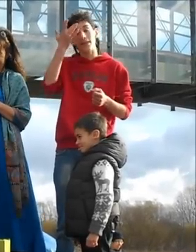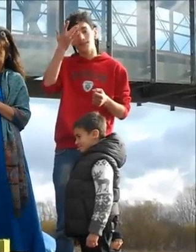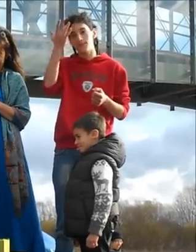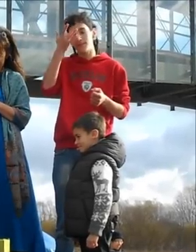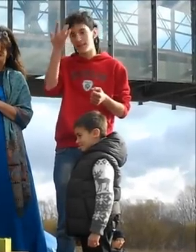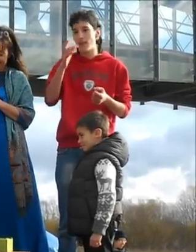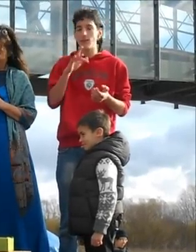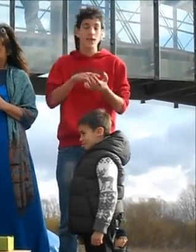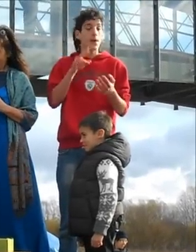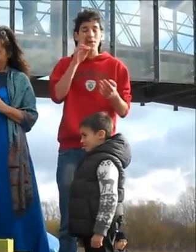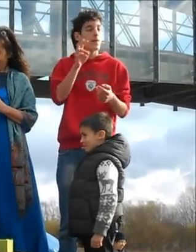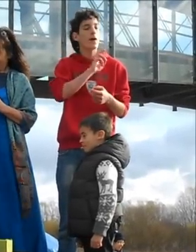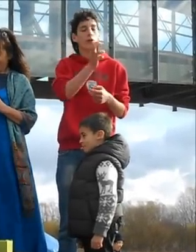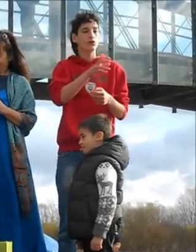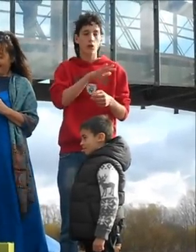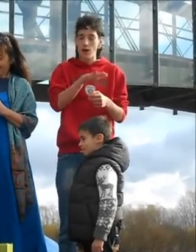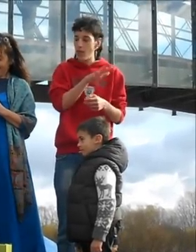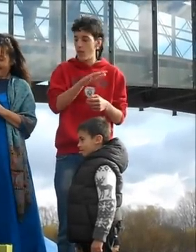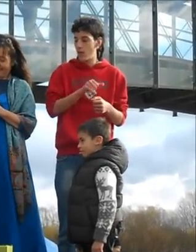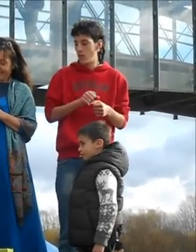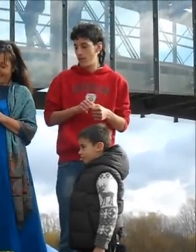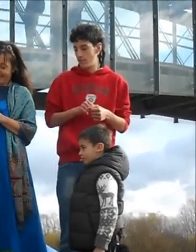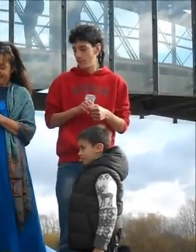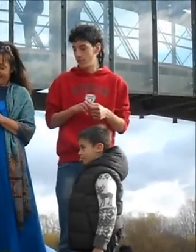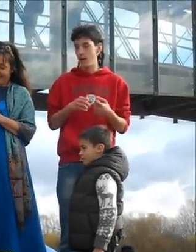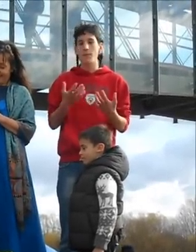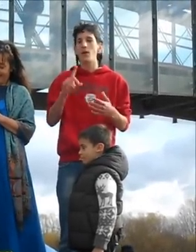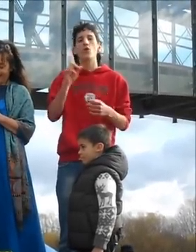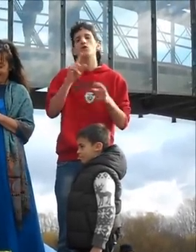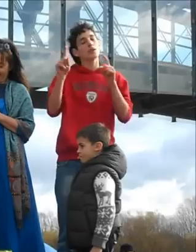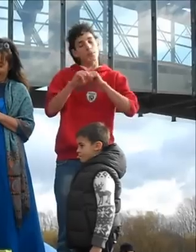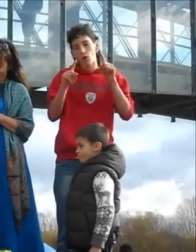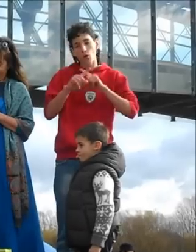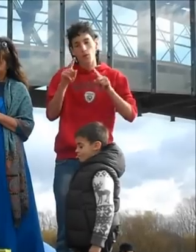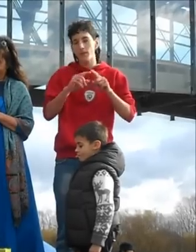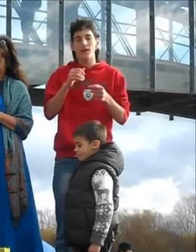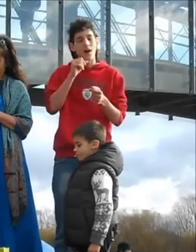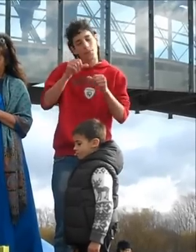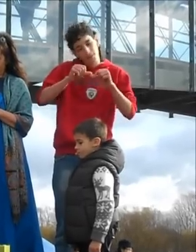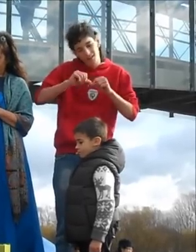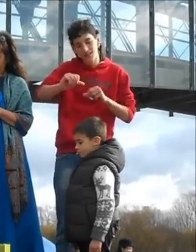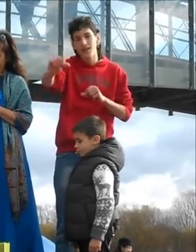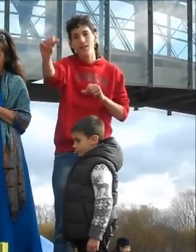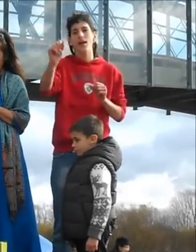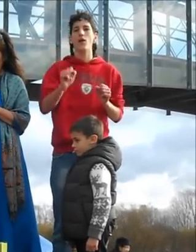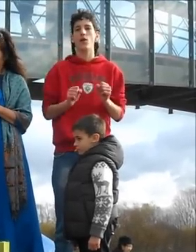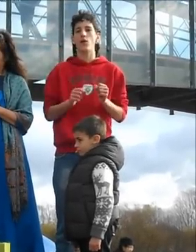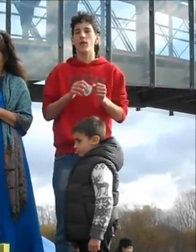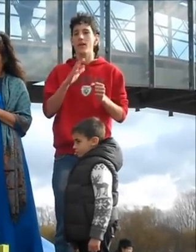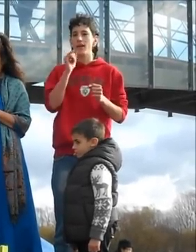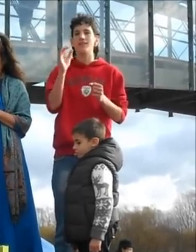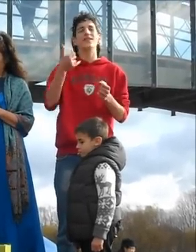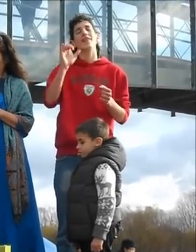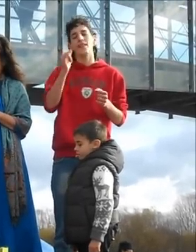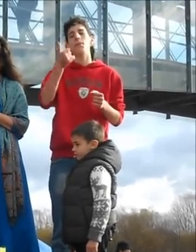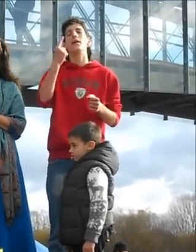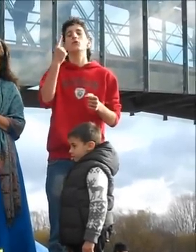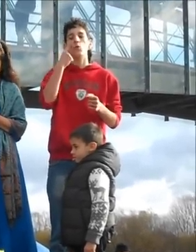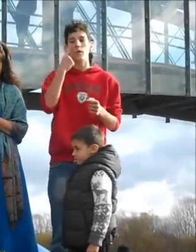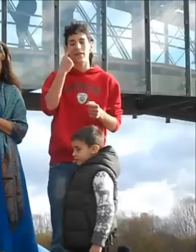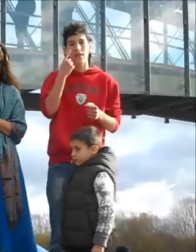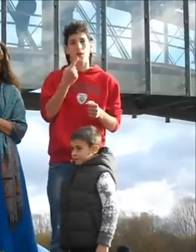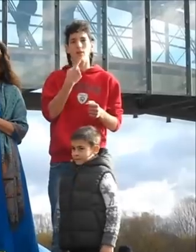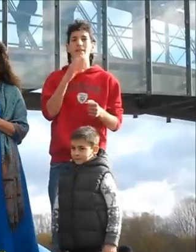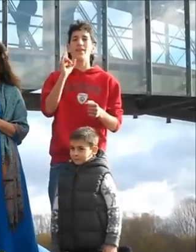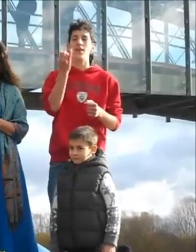despistado. Estaba mirando para otro lado, pero no te preocupes, que a partir de ahora pondré más cuidado.